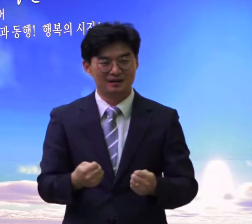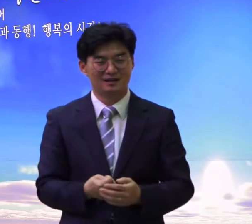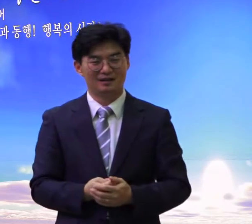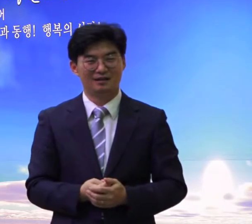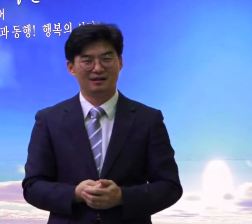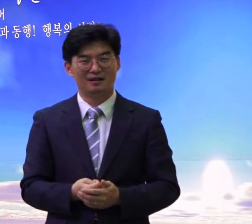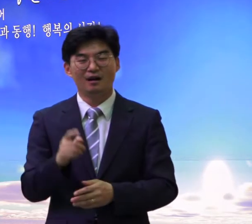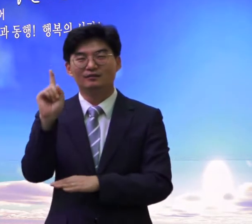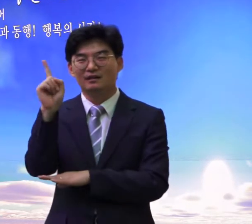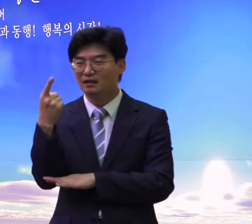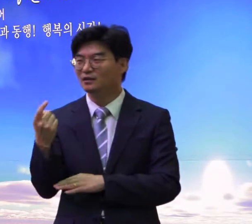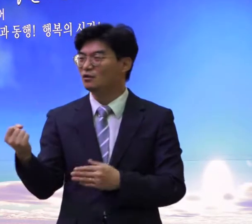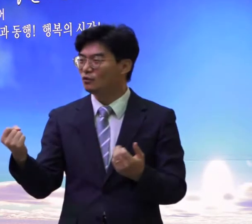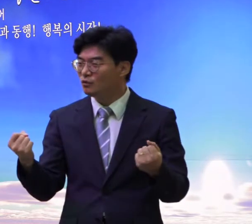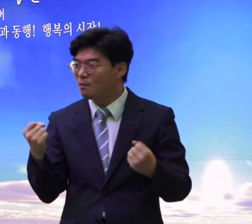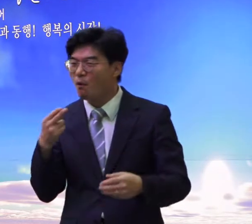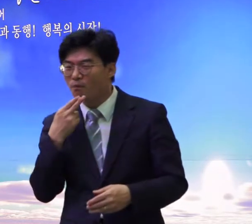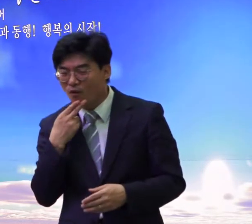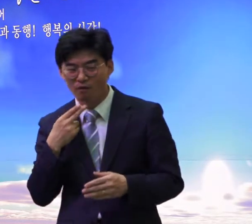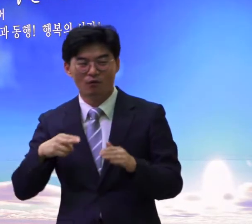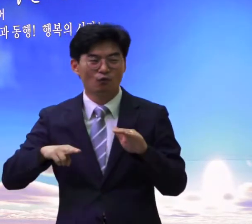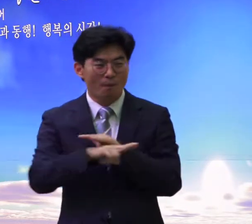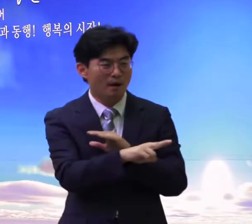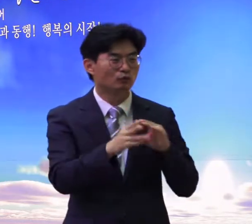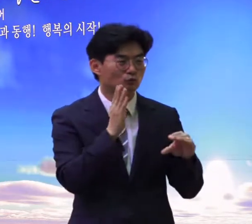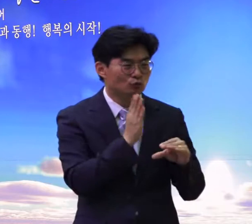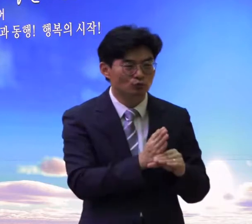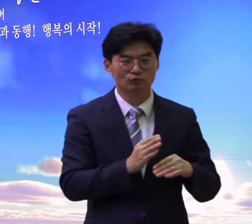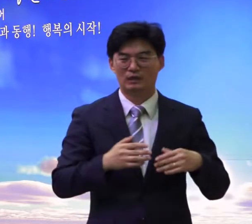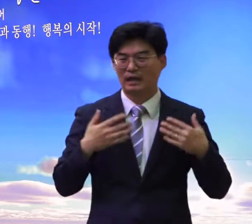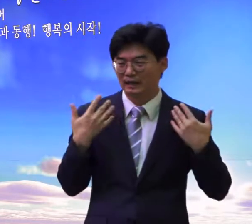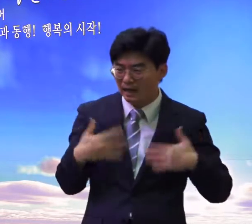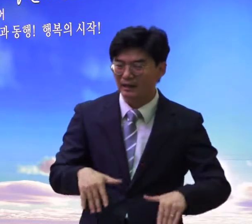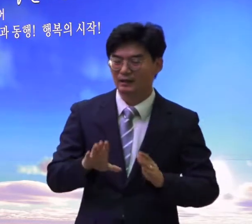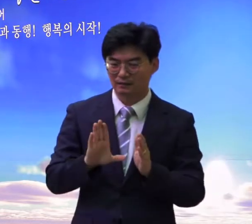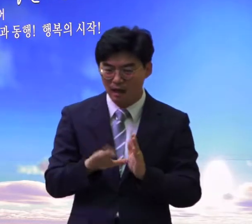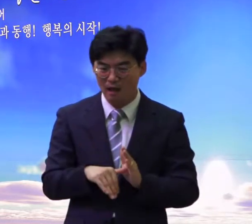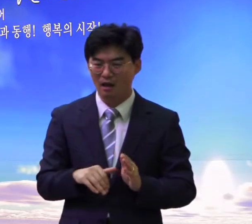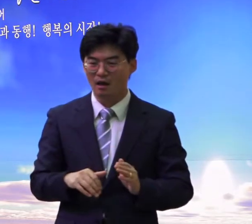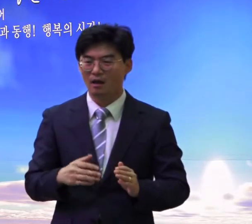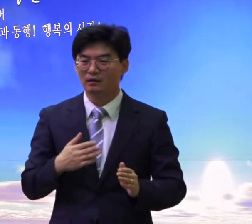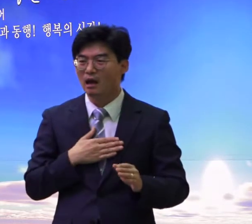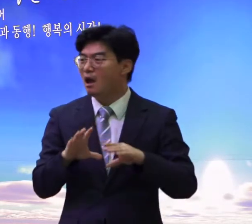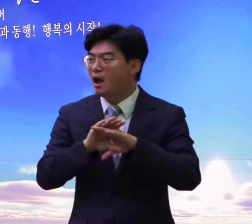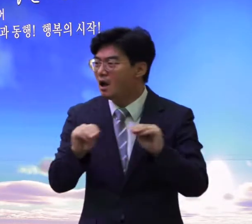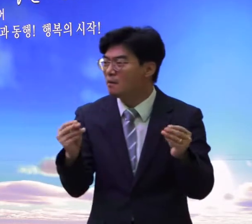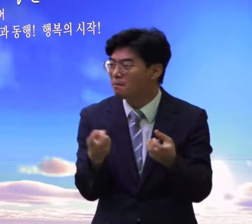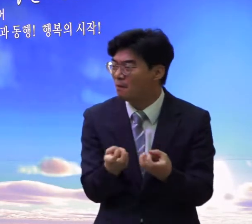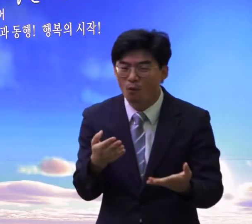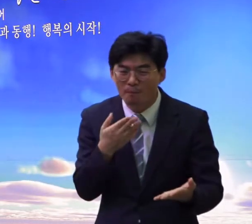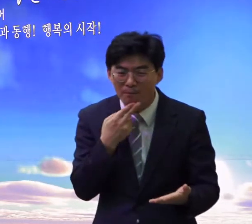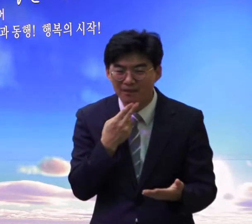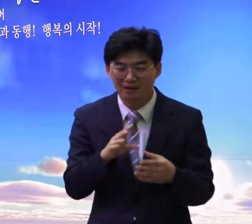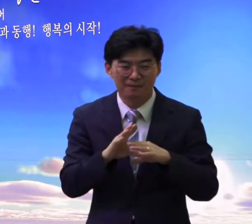없습니다. 다윗이 할 수 있는 것이 있다고 한다면 그것은 하나님께 기도하는 것입니다. 그래서 하나님 앞에